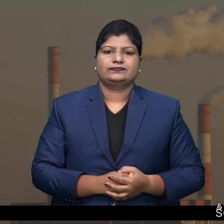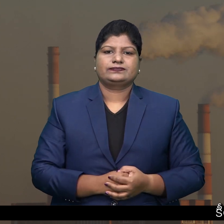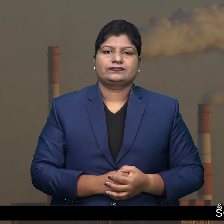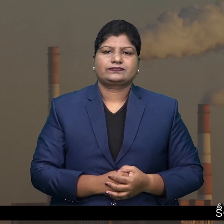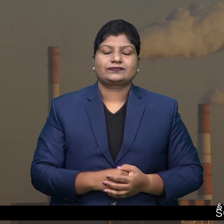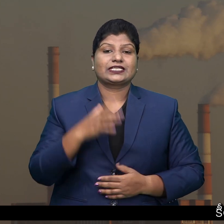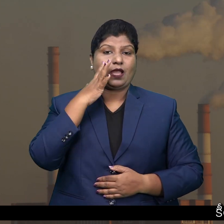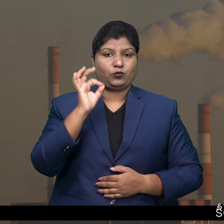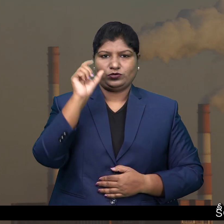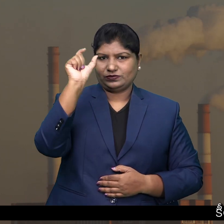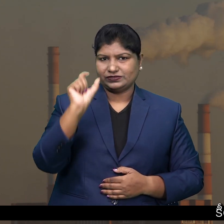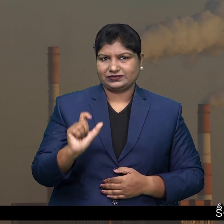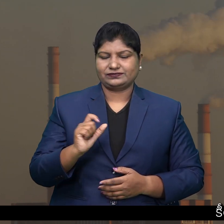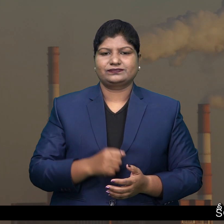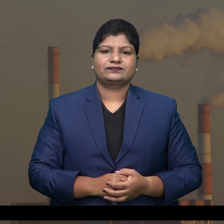కీలక పదాలు: